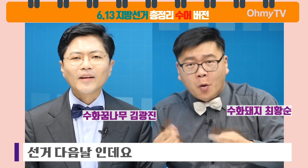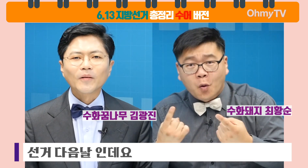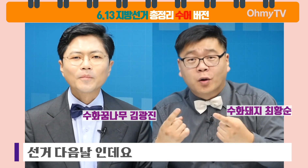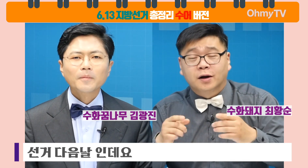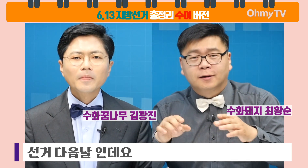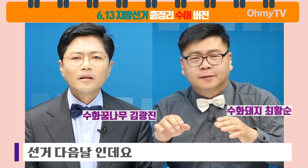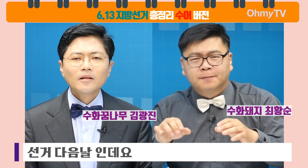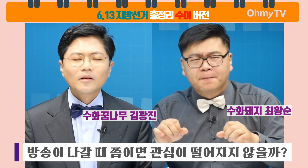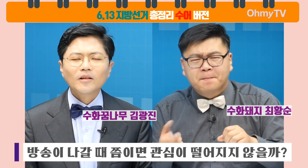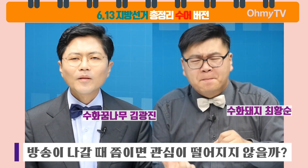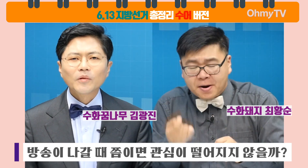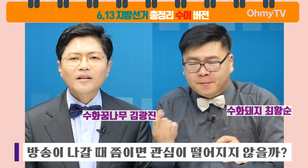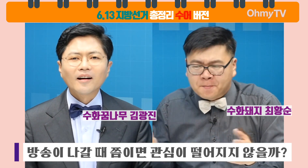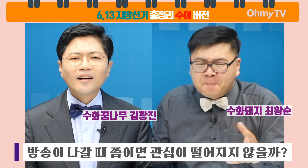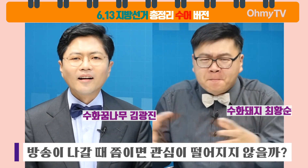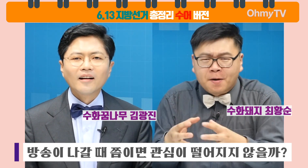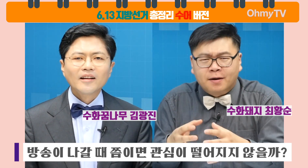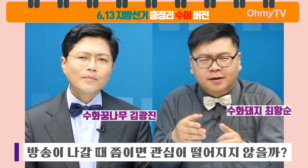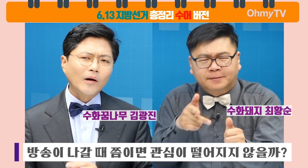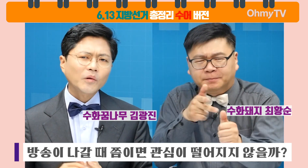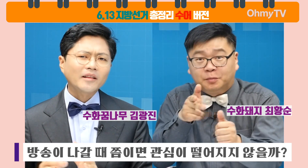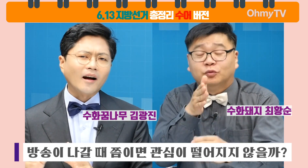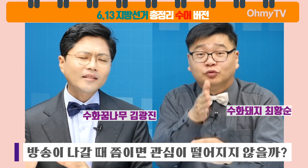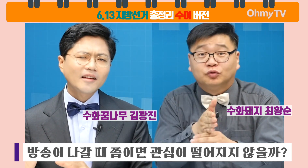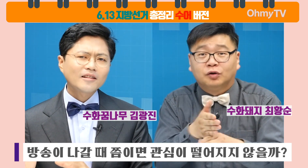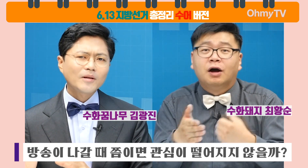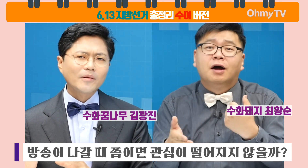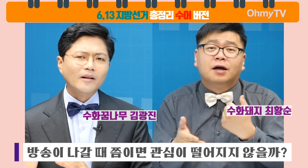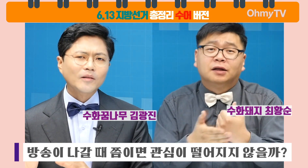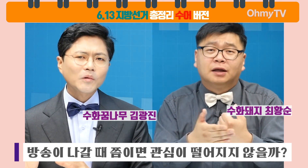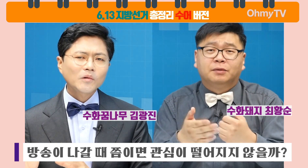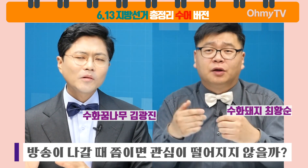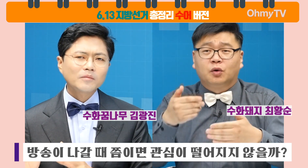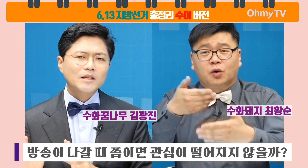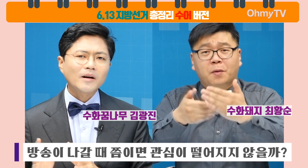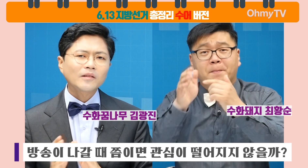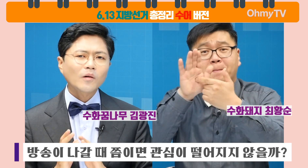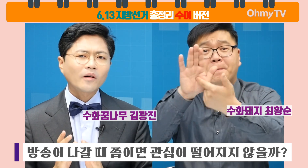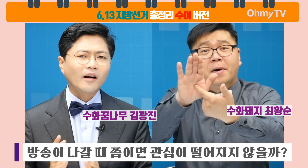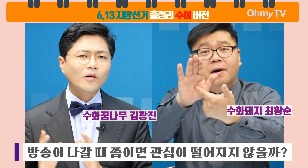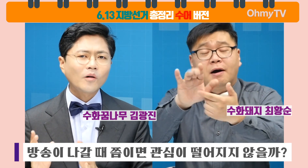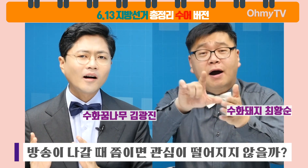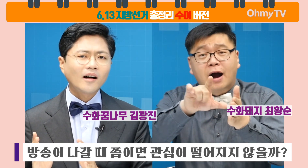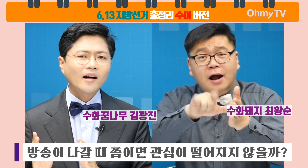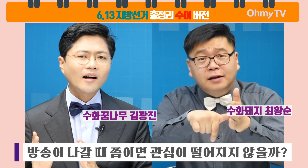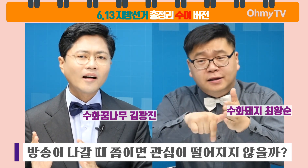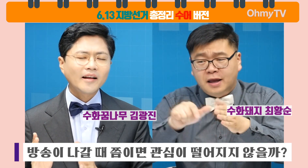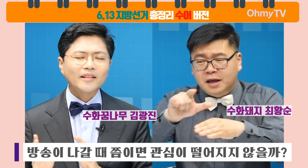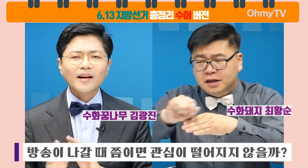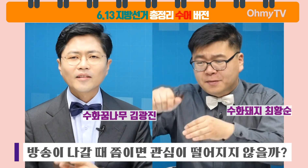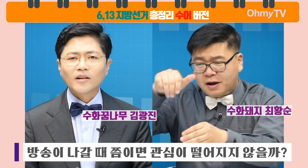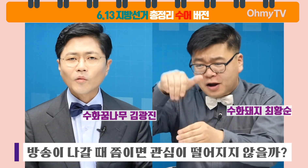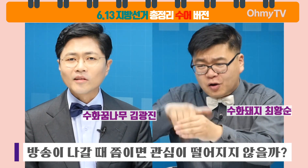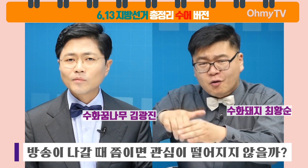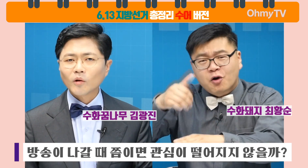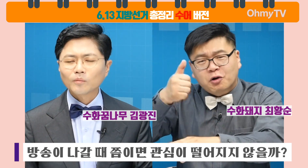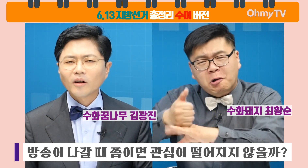날인데요. 그러다 보니까 이 방송에 나갈 때쯤이면 조금 지방선거 결과에 대해서는 관심도가 좀